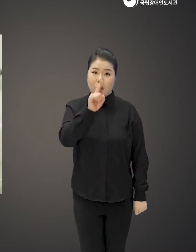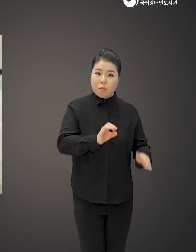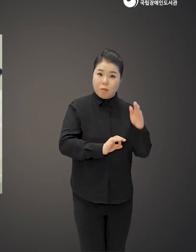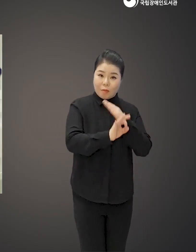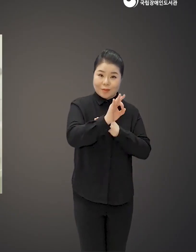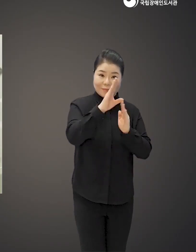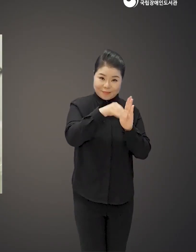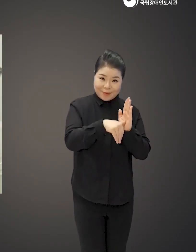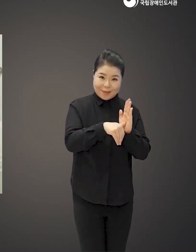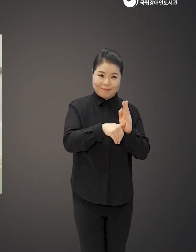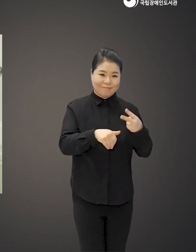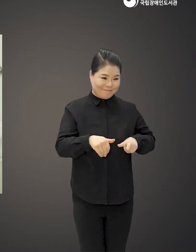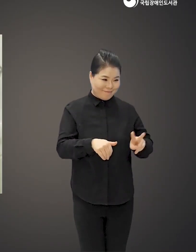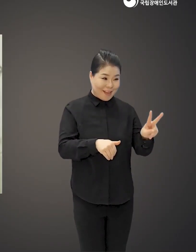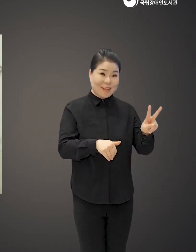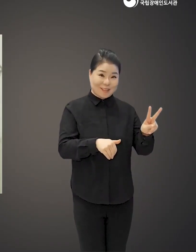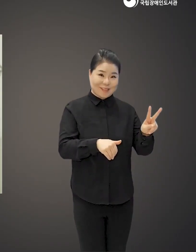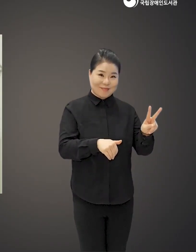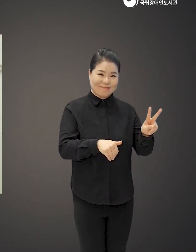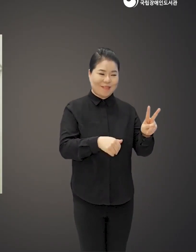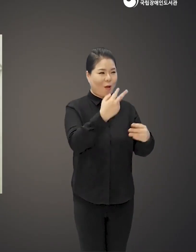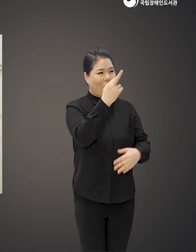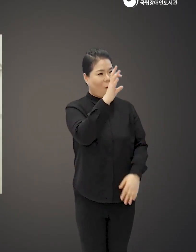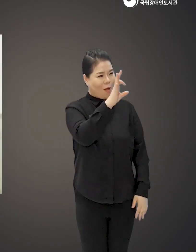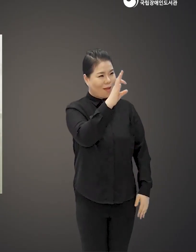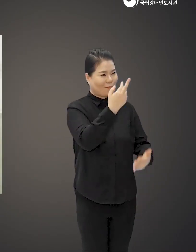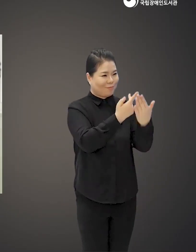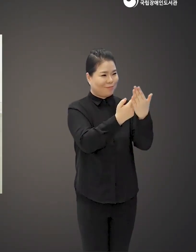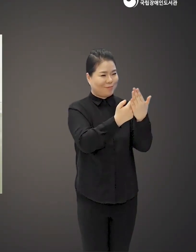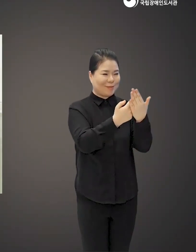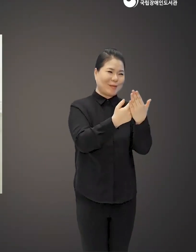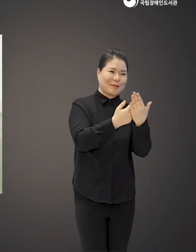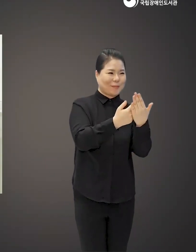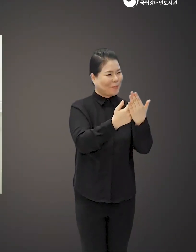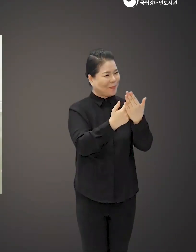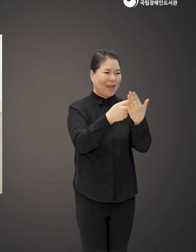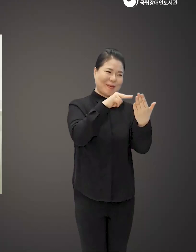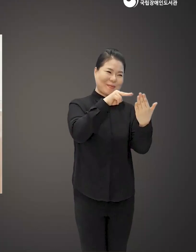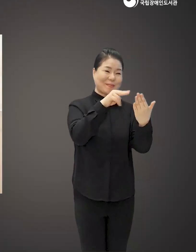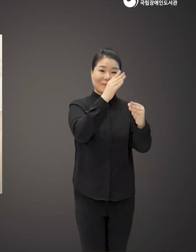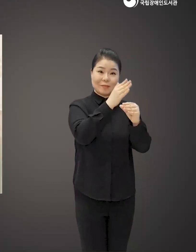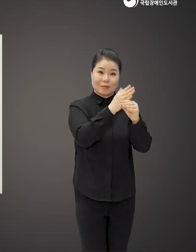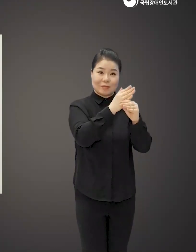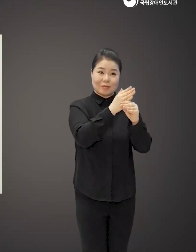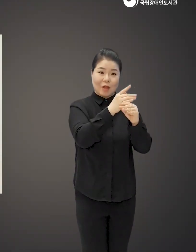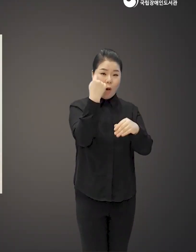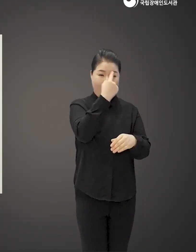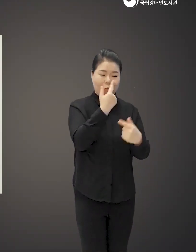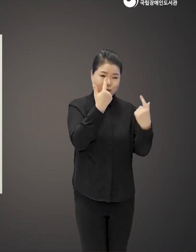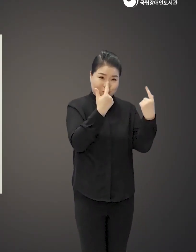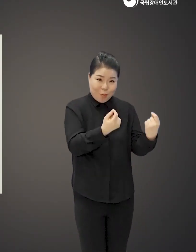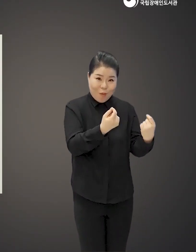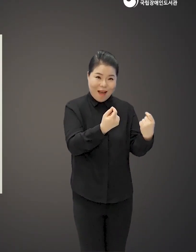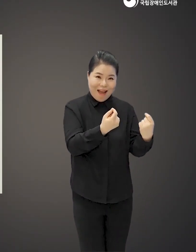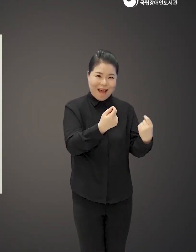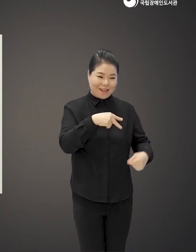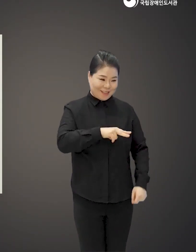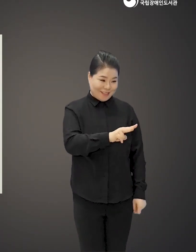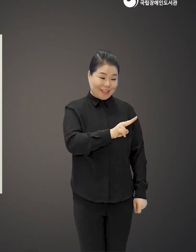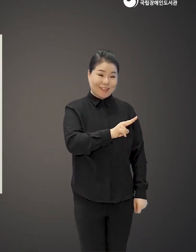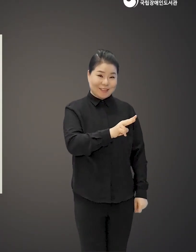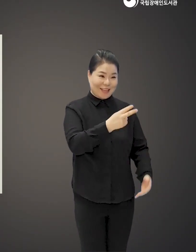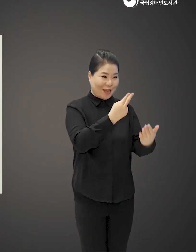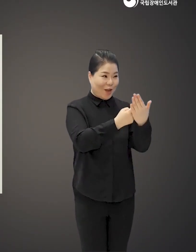어느 아침에는 쌍둥이 자매가 욕실 거울 앞에서 북적이고 있었는데 그러니까 똑같이 생긴